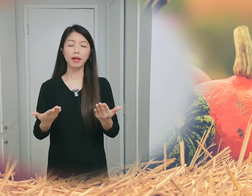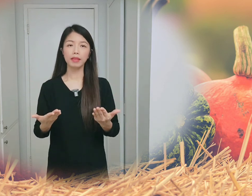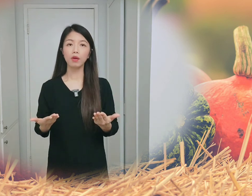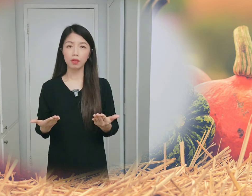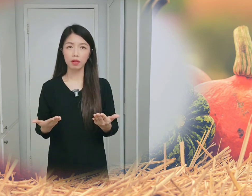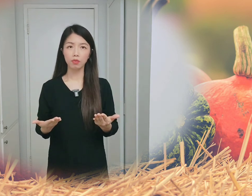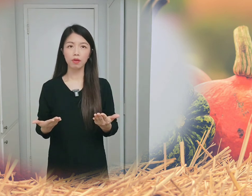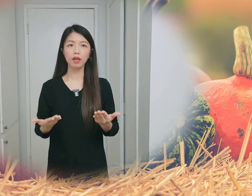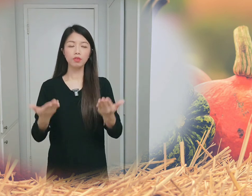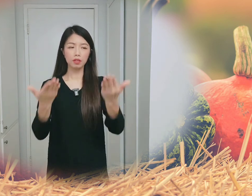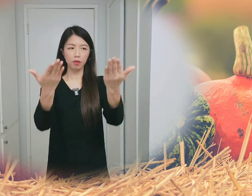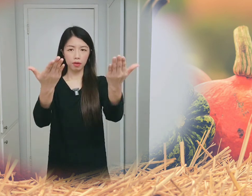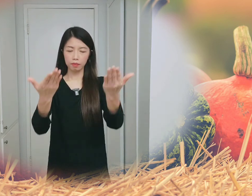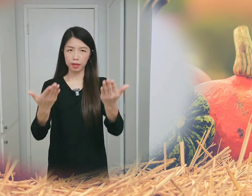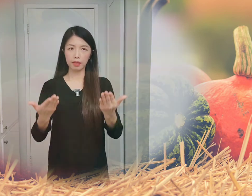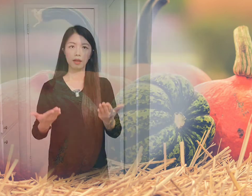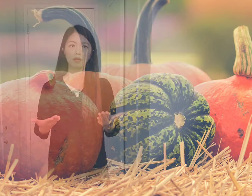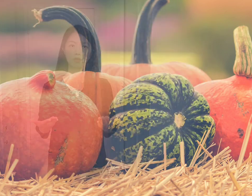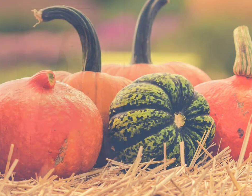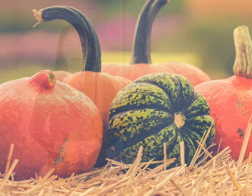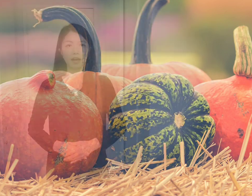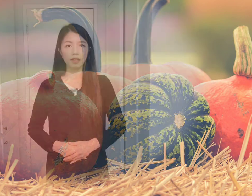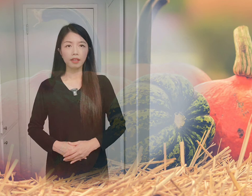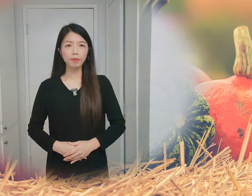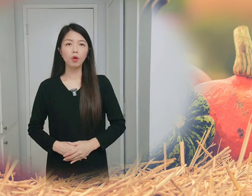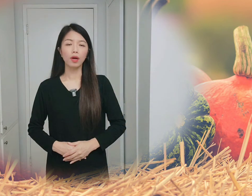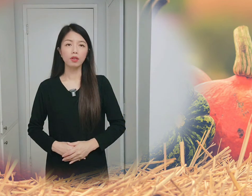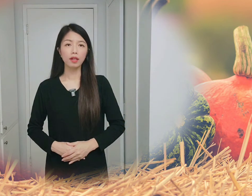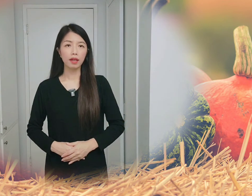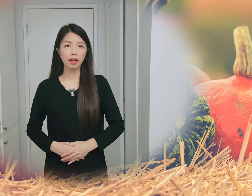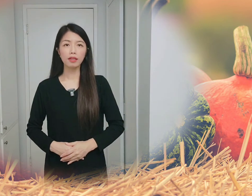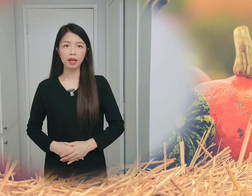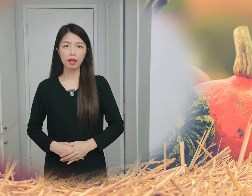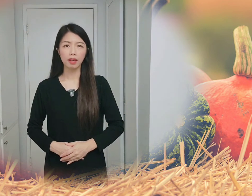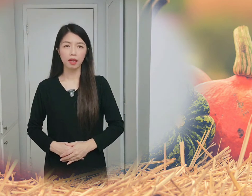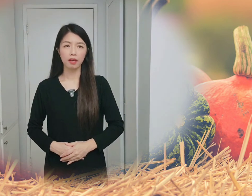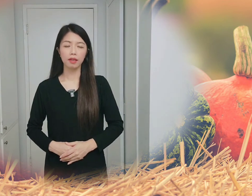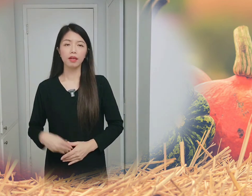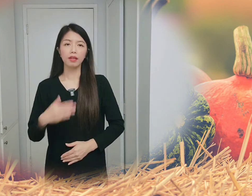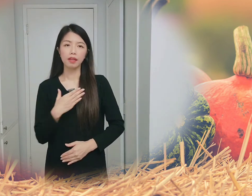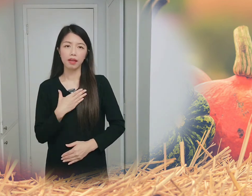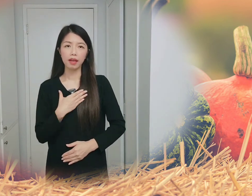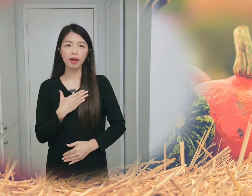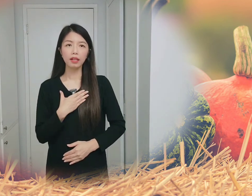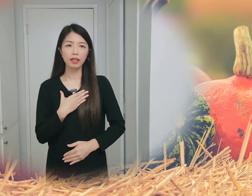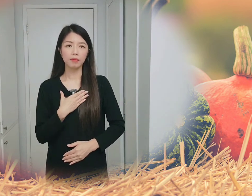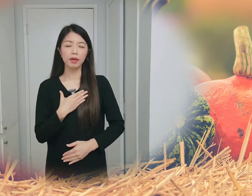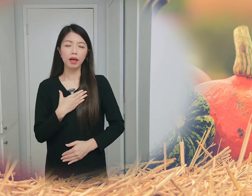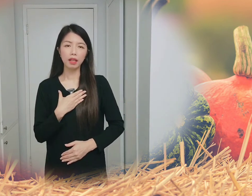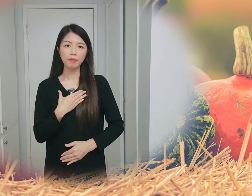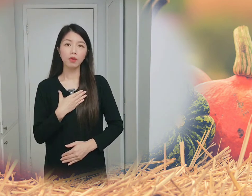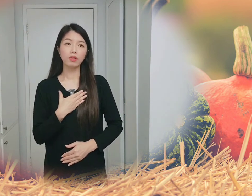때문에 받다라고 하는 뜻의 수어를 해주시는 거예요. 받다, 주시. 나의 하나님 완전한 사랑 찬양해. 나의